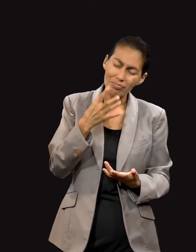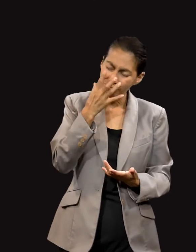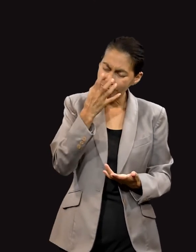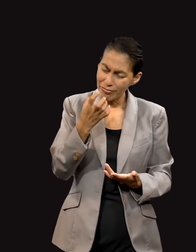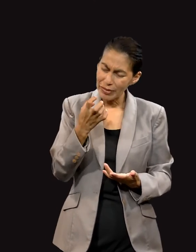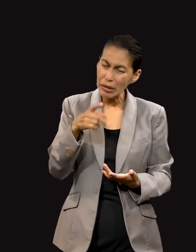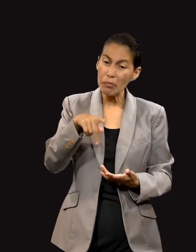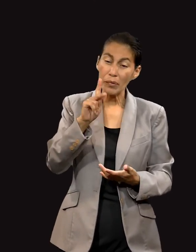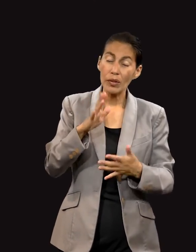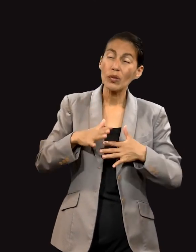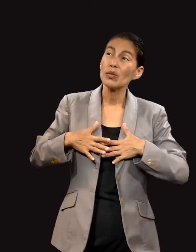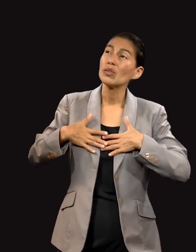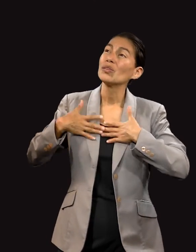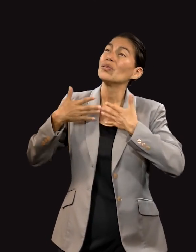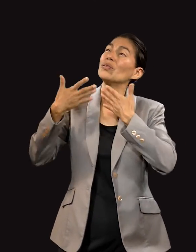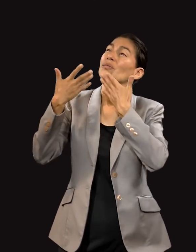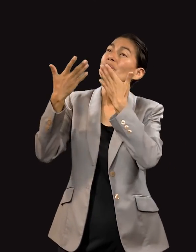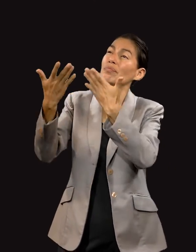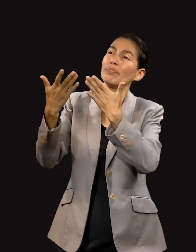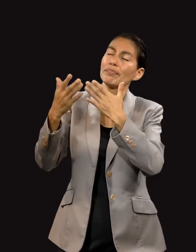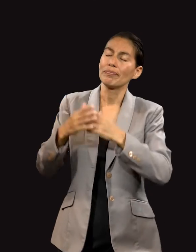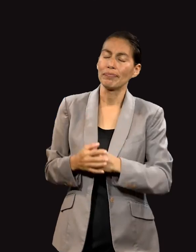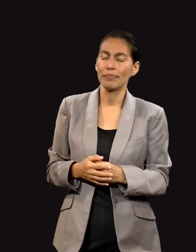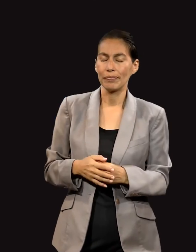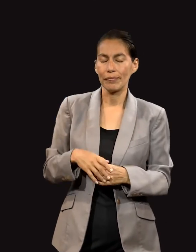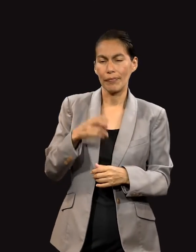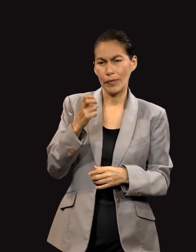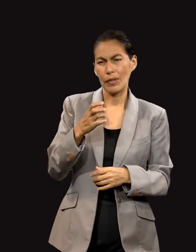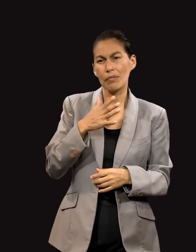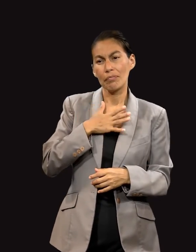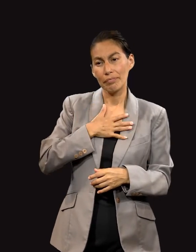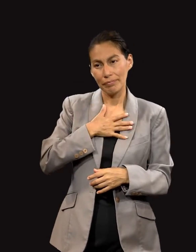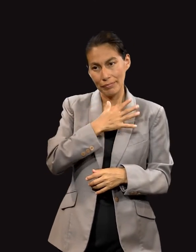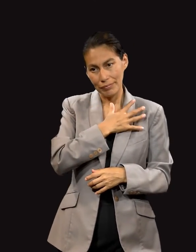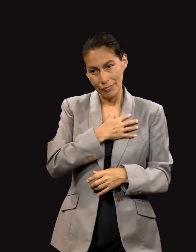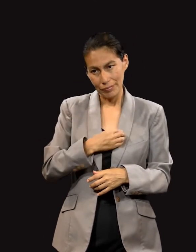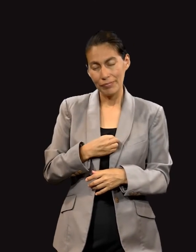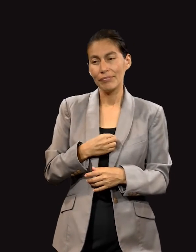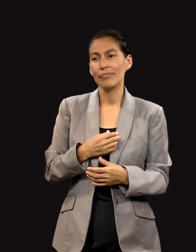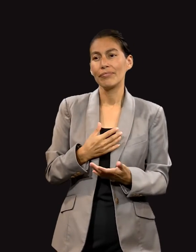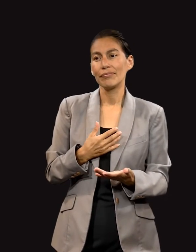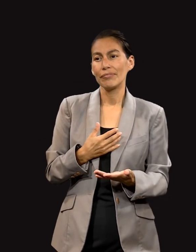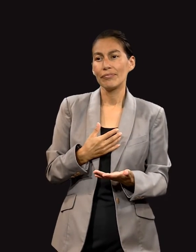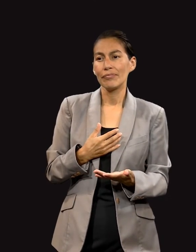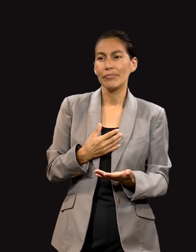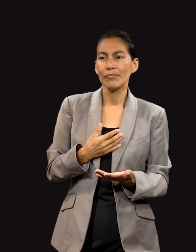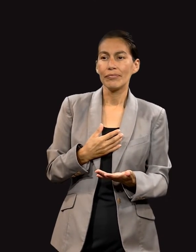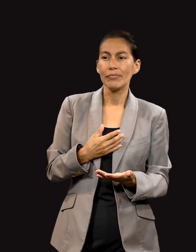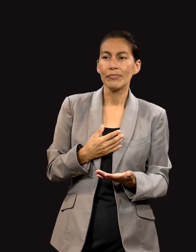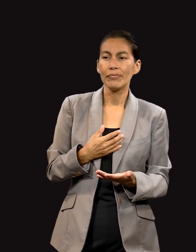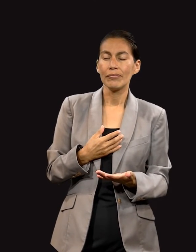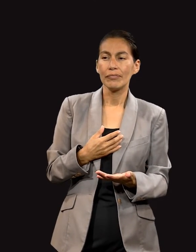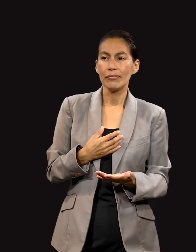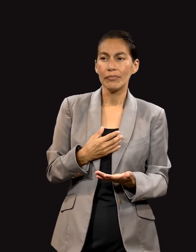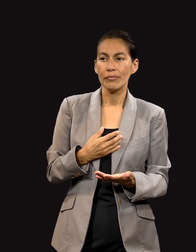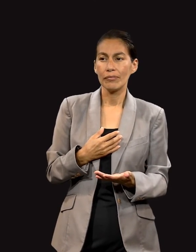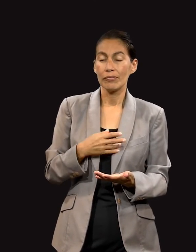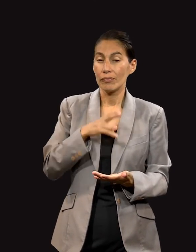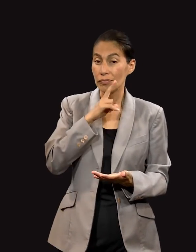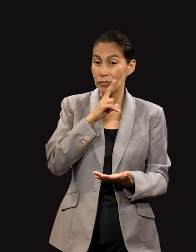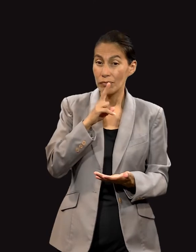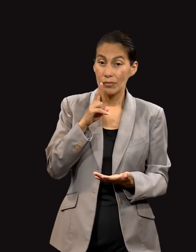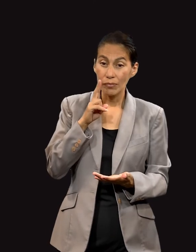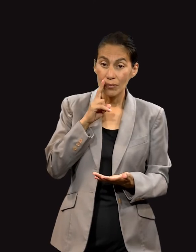como humanos estamos tristes, pero confiamos en Dios. Entonces mi hijo, pues sí, tristemente le dieron la